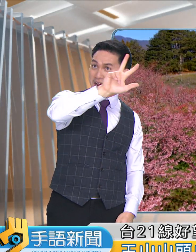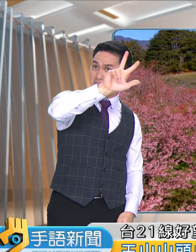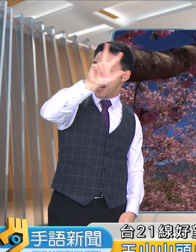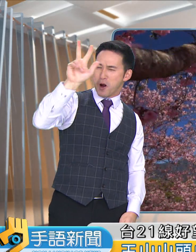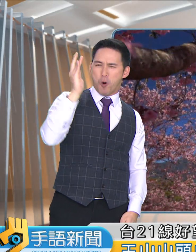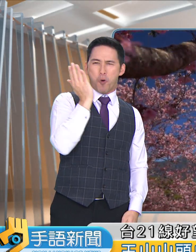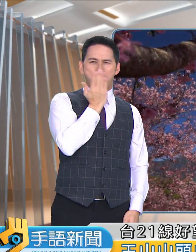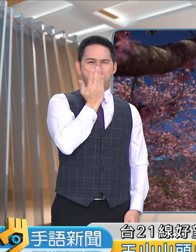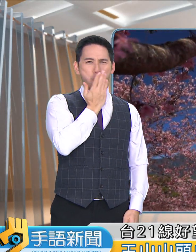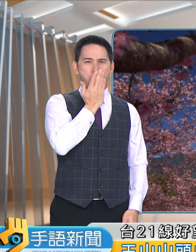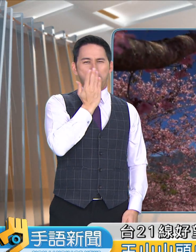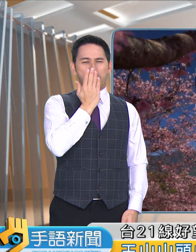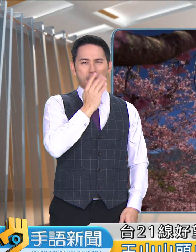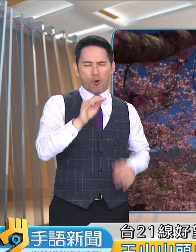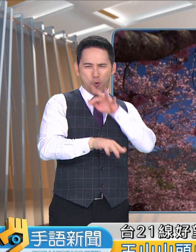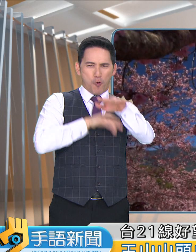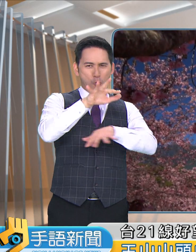忘返。